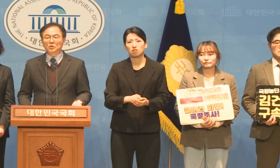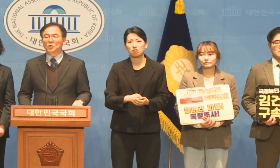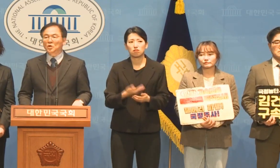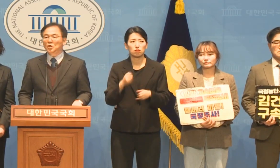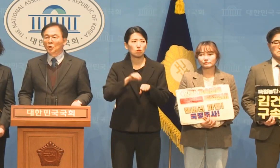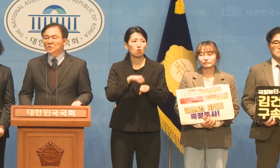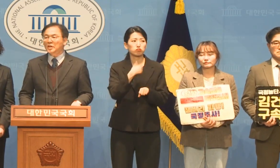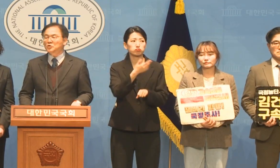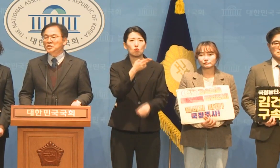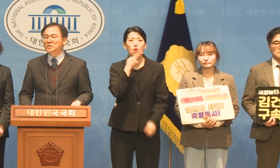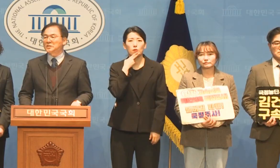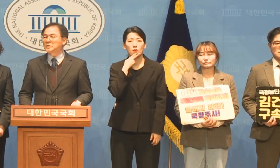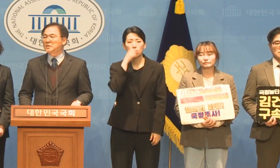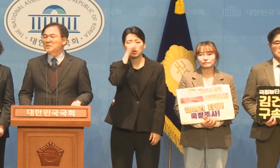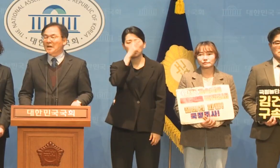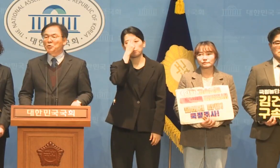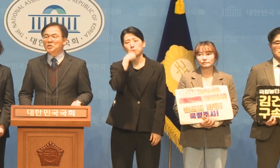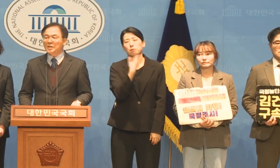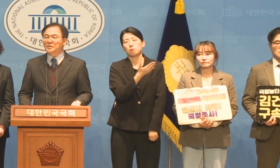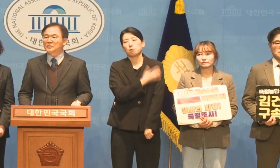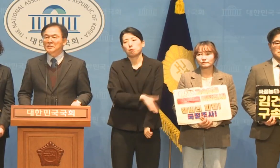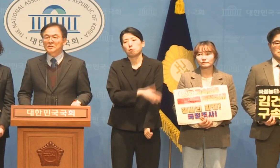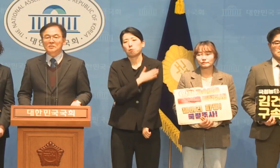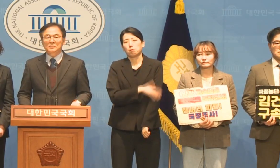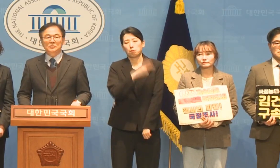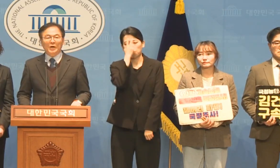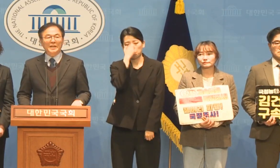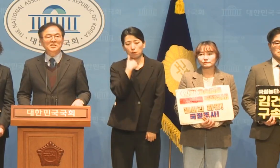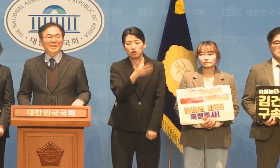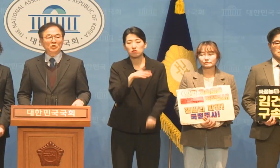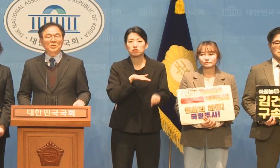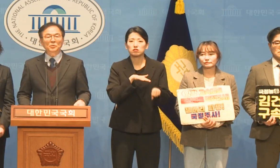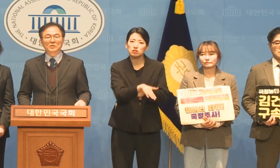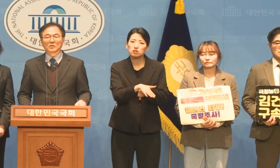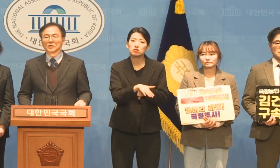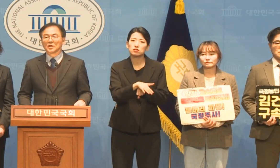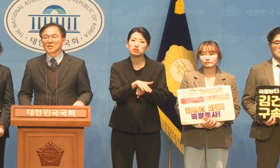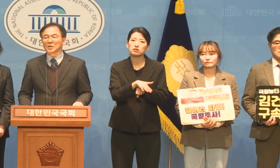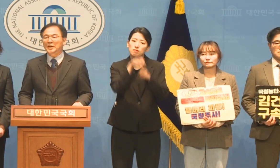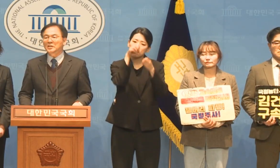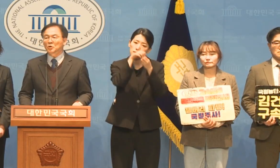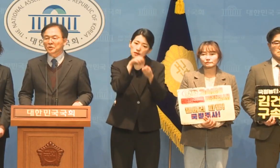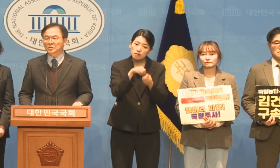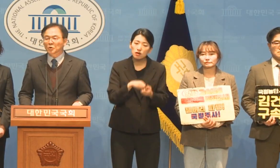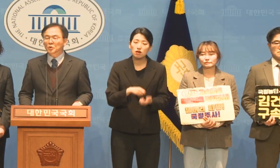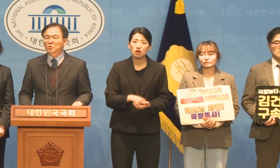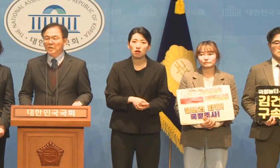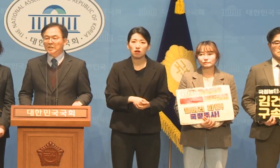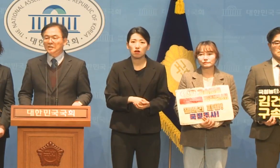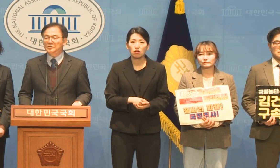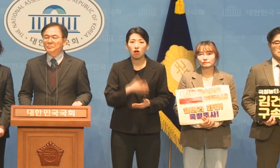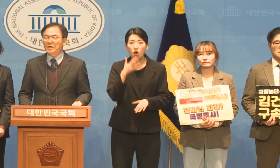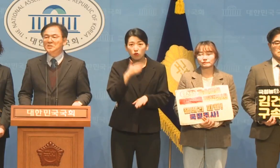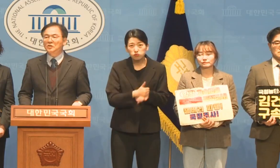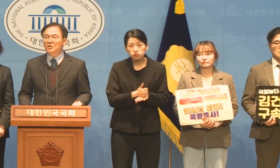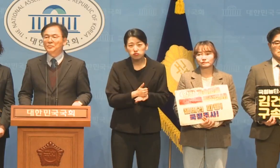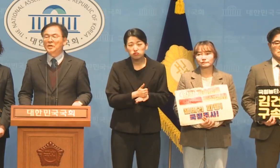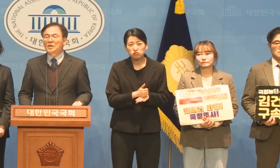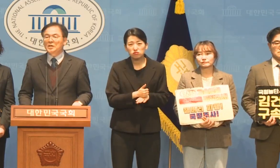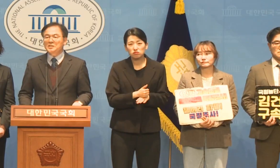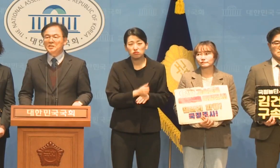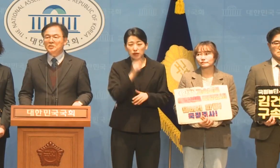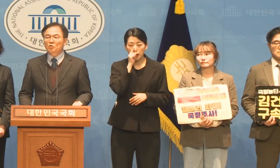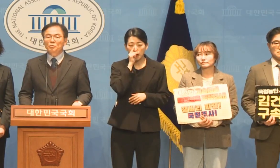계속 용서해주는 잘못된 그 관행들이 계속되면서 바늘 도둑이 소도둑 된다는